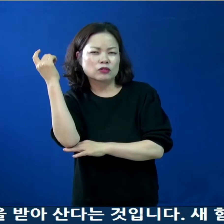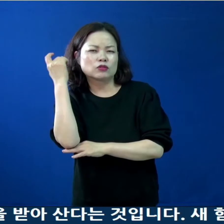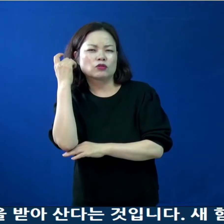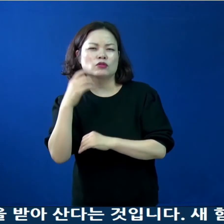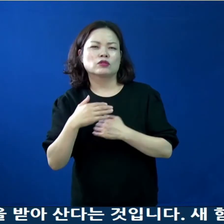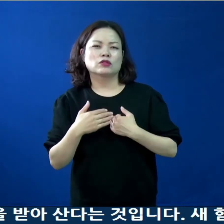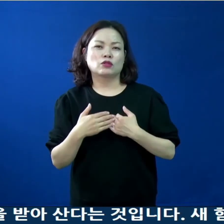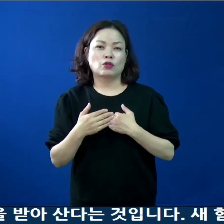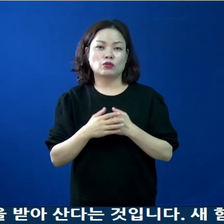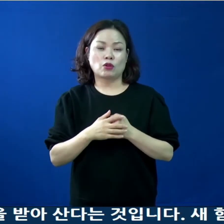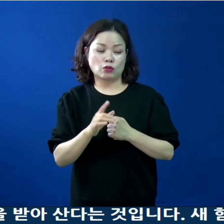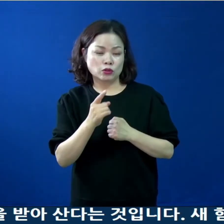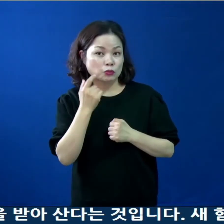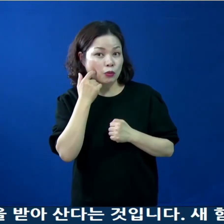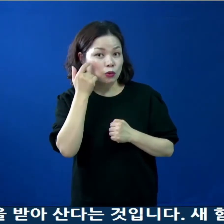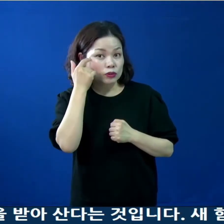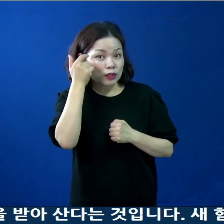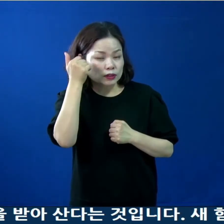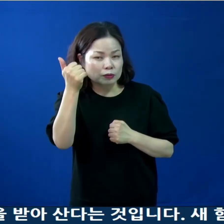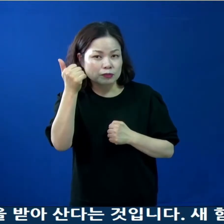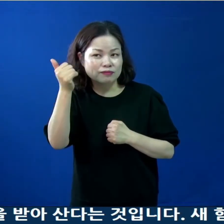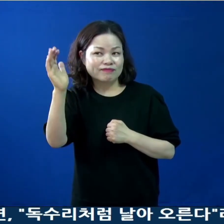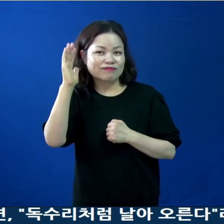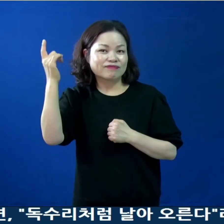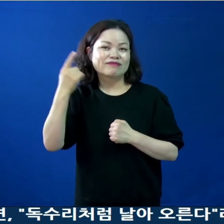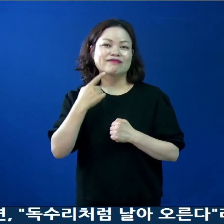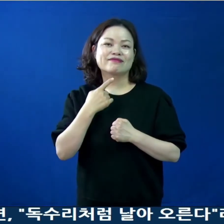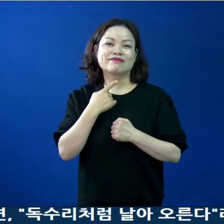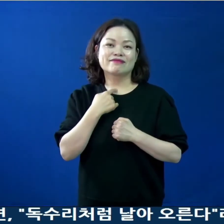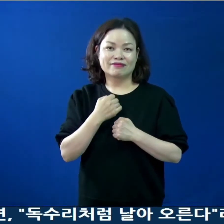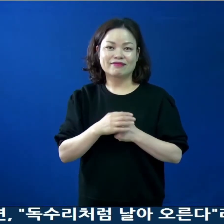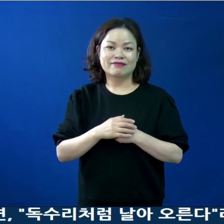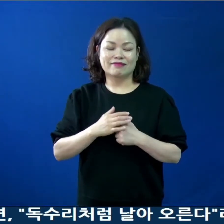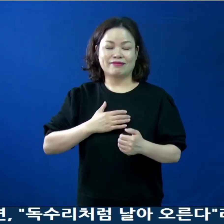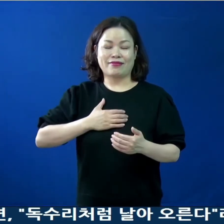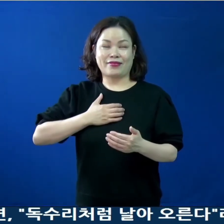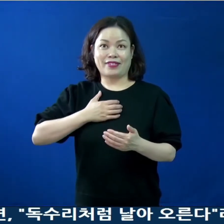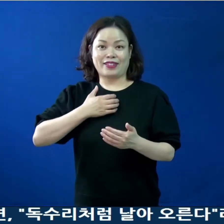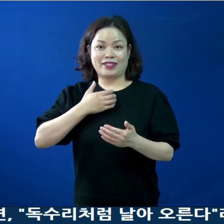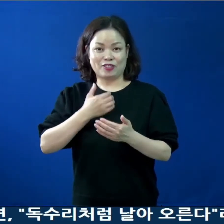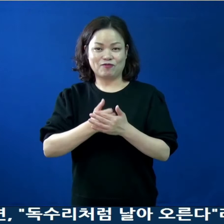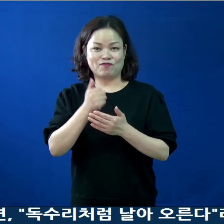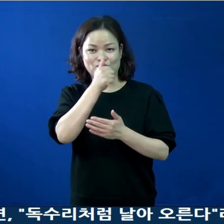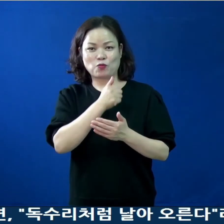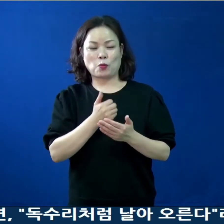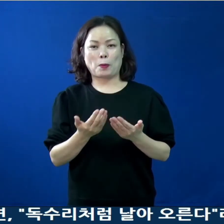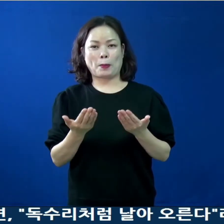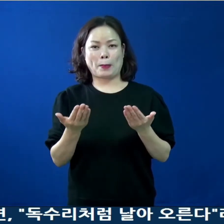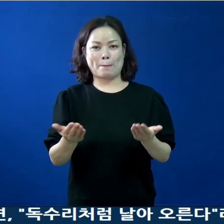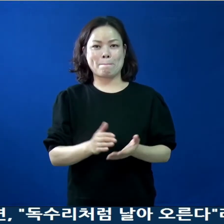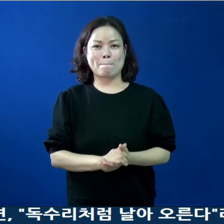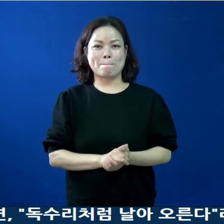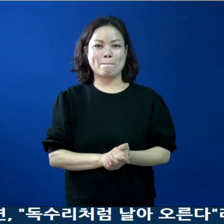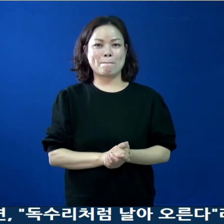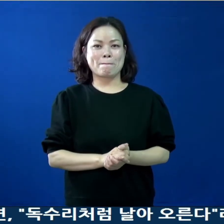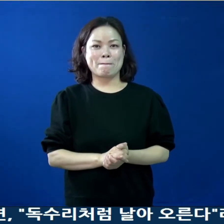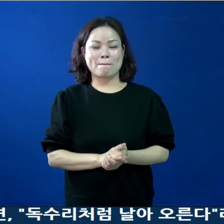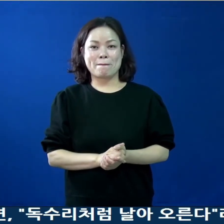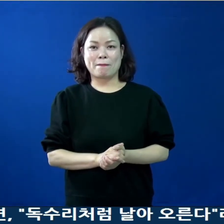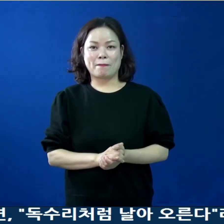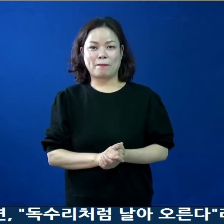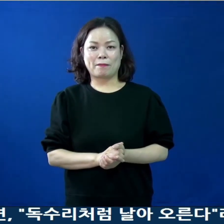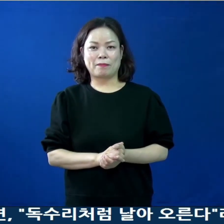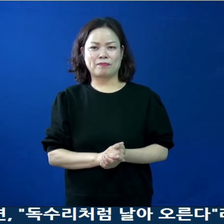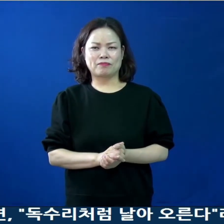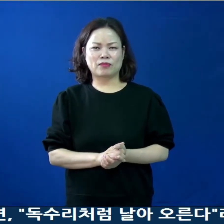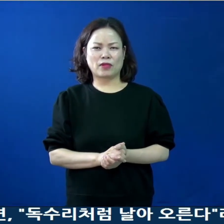압니다. 저도 어떤 목사님이 하신 이야기를 들었는데 참 그게 감명 깊어서 여러분 소개해 드리는 것인데요. 이